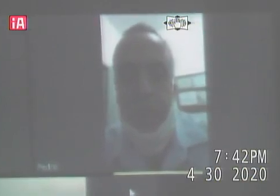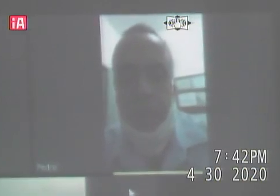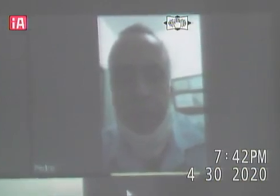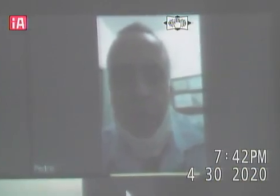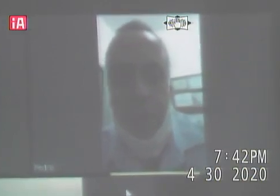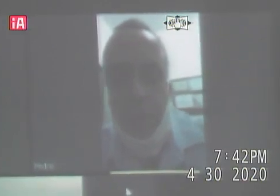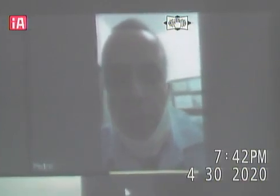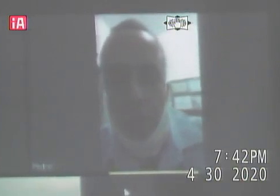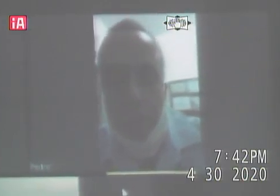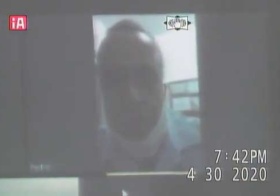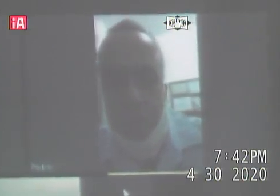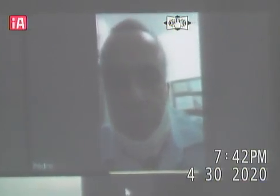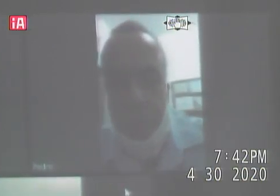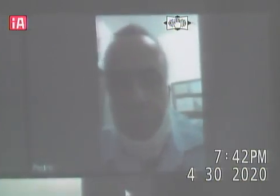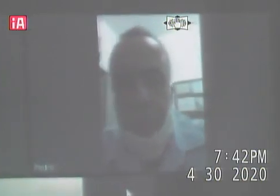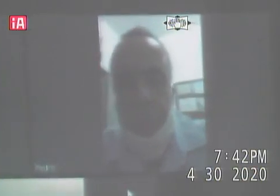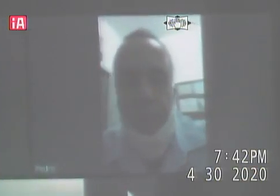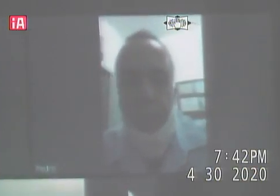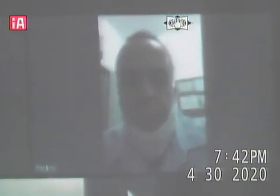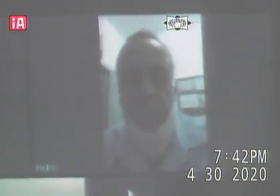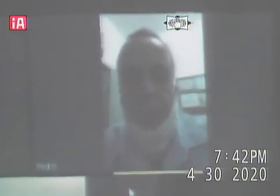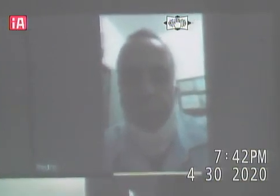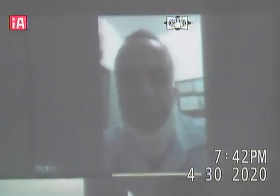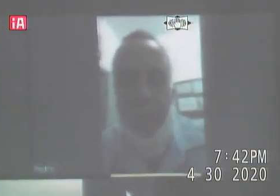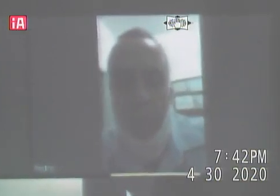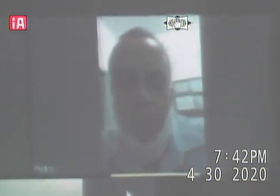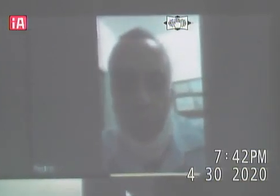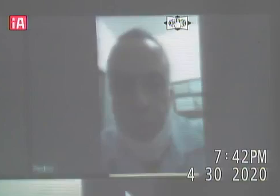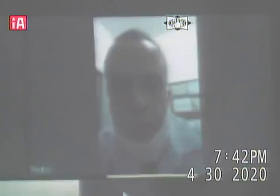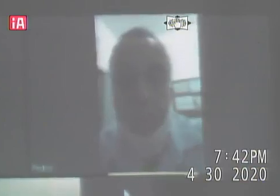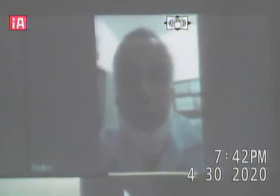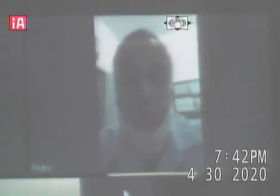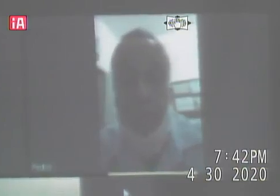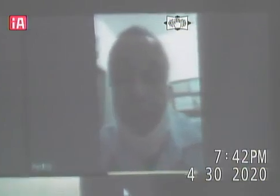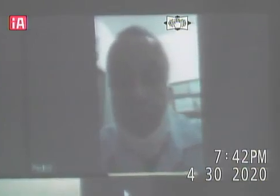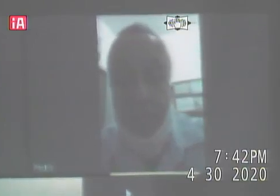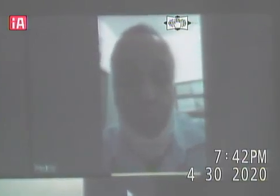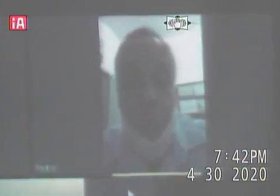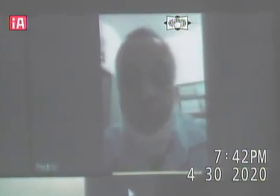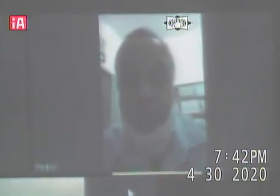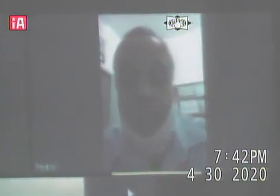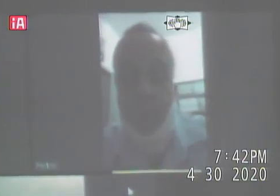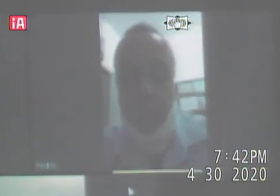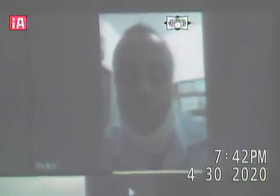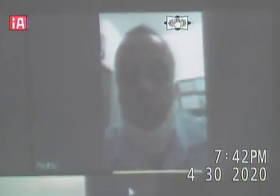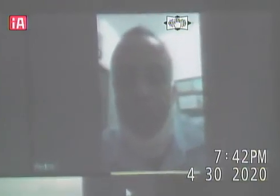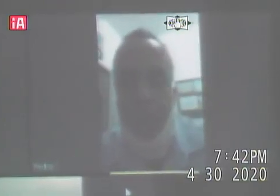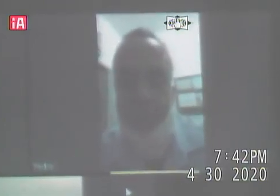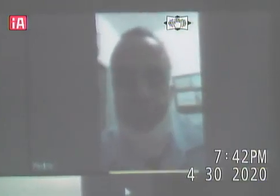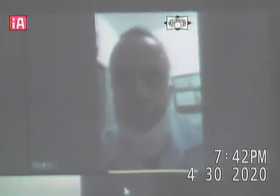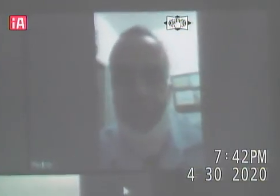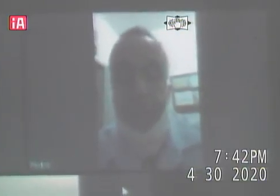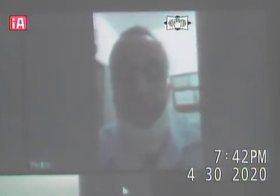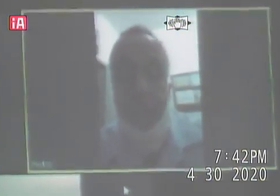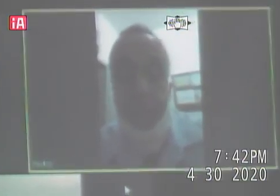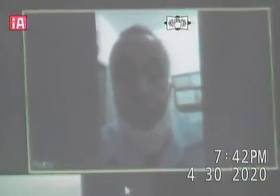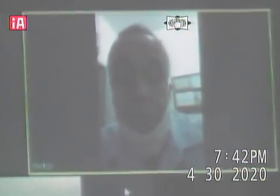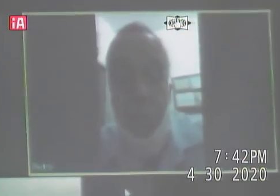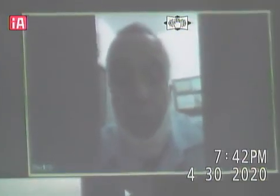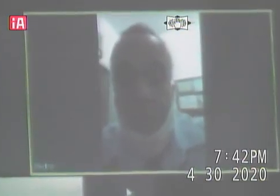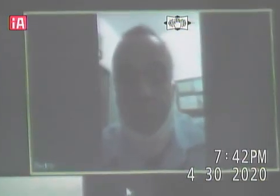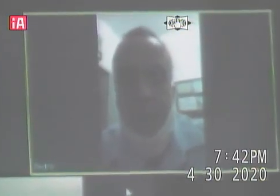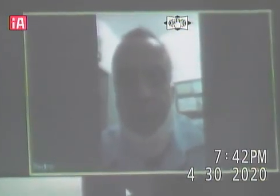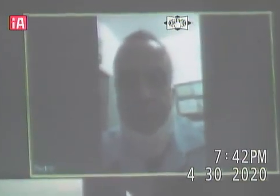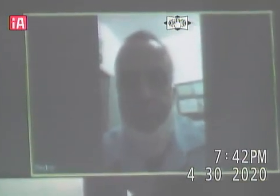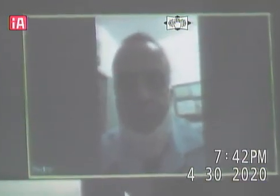Quando a gente de foto que leva voo, que poderia ter voado em qualquer lugar, mas